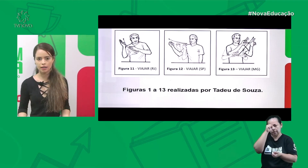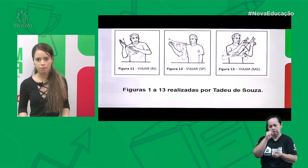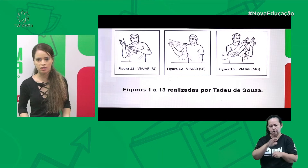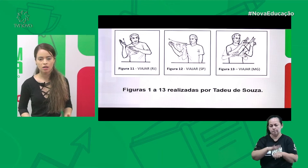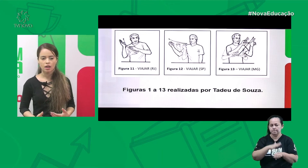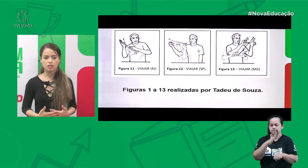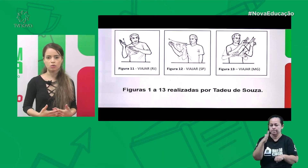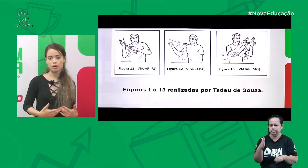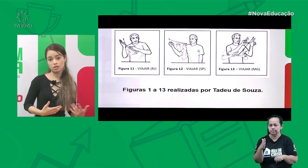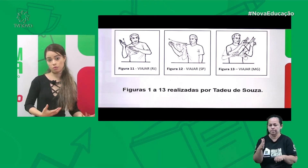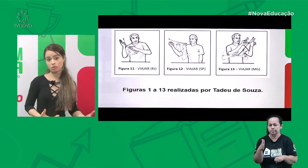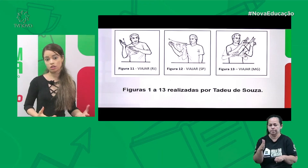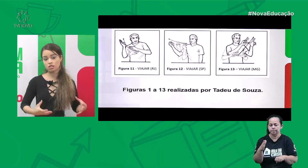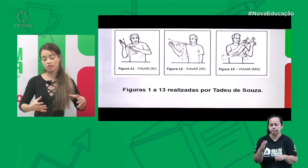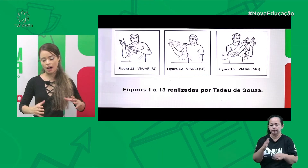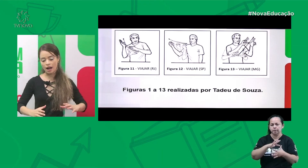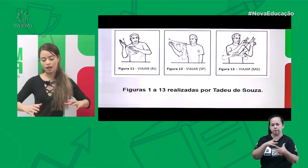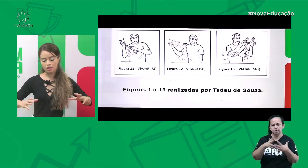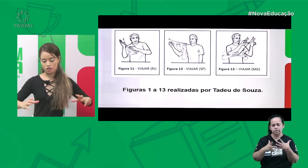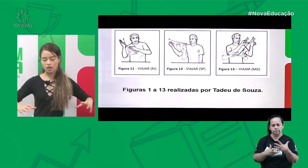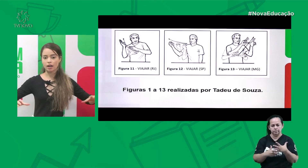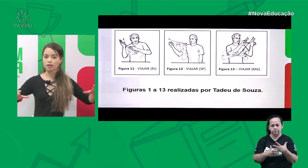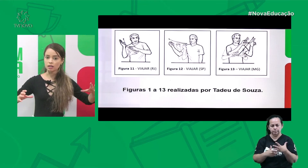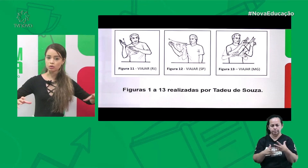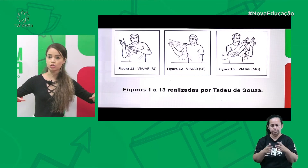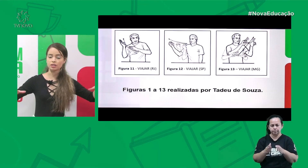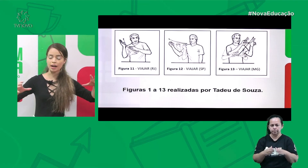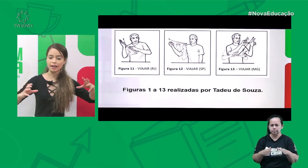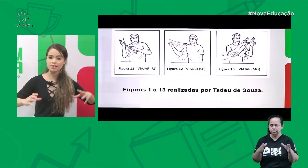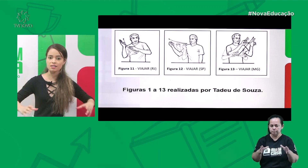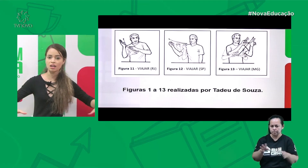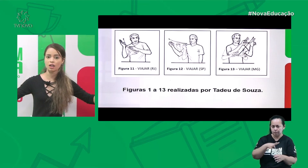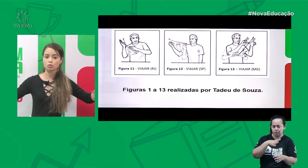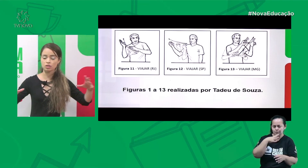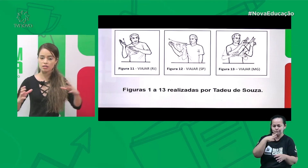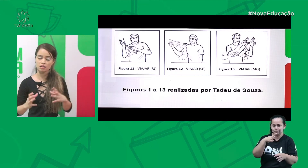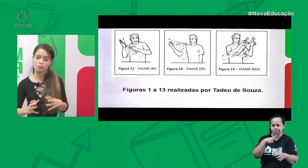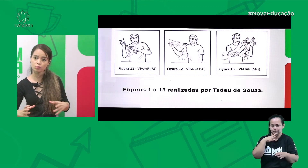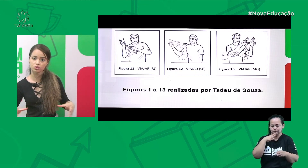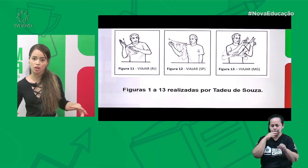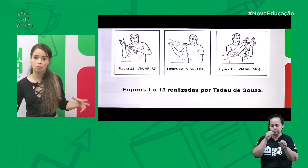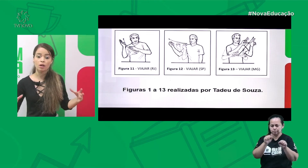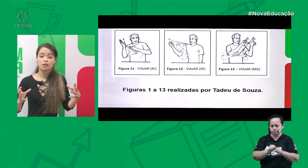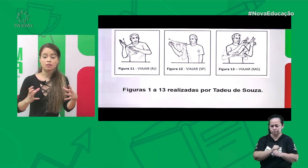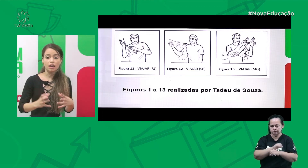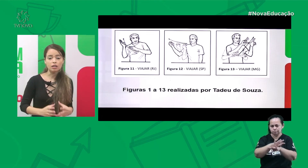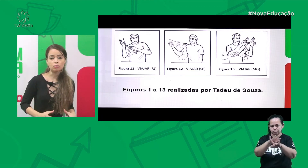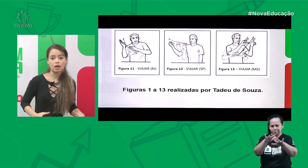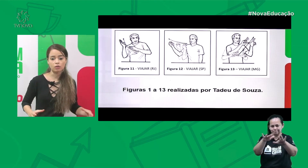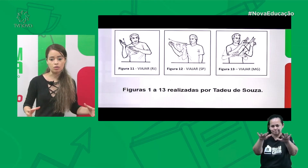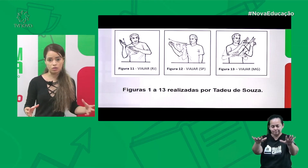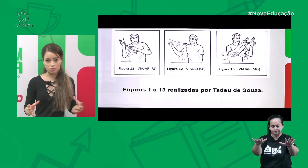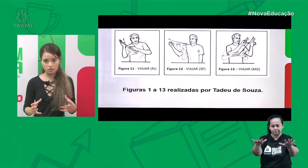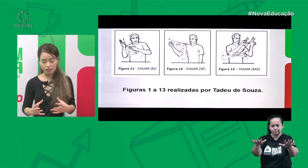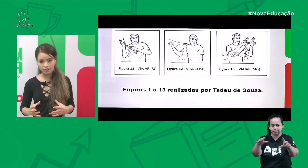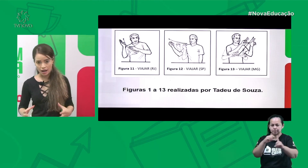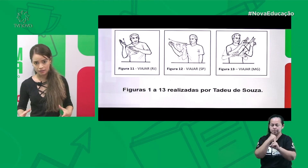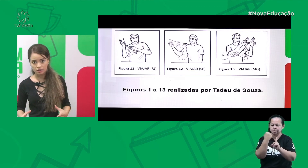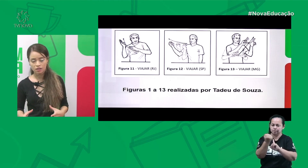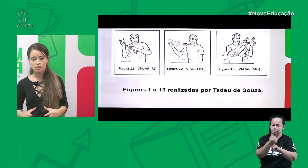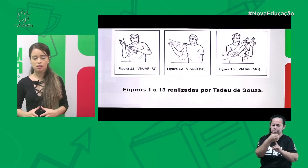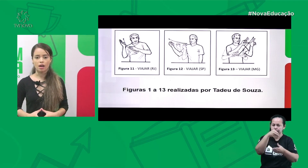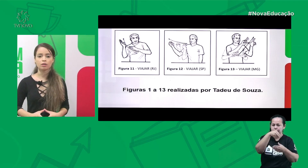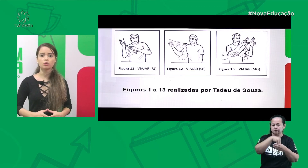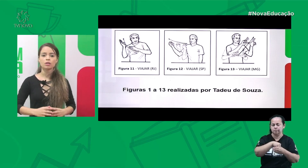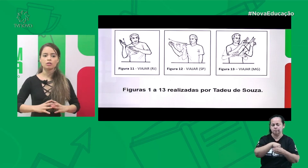a Libras, esse conhecimento que está gerando, está crescendo, está se difundindo dentro da nossa